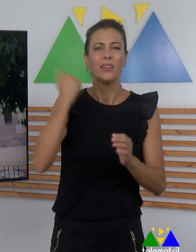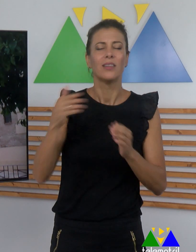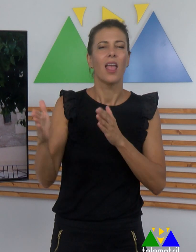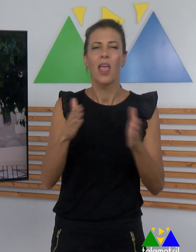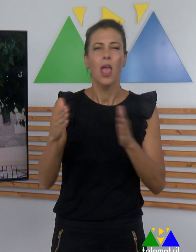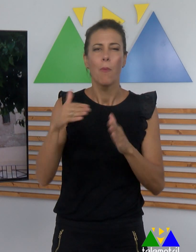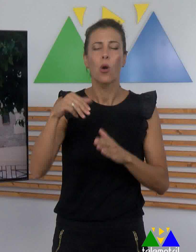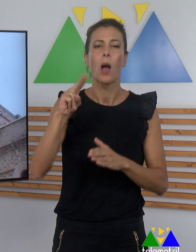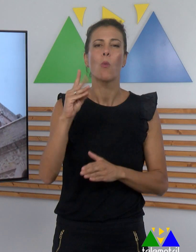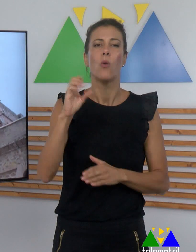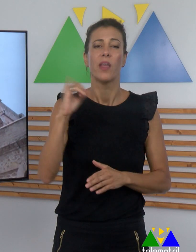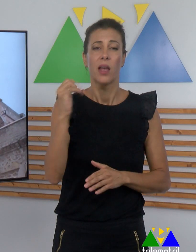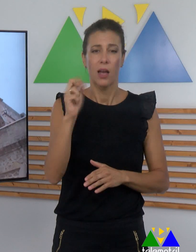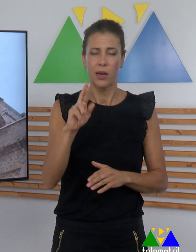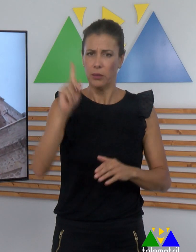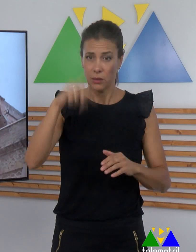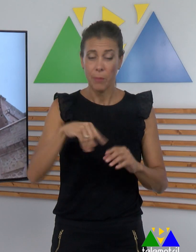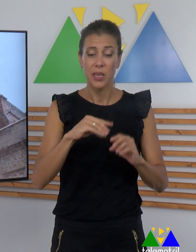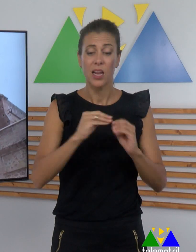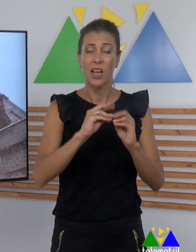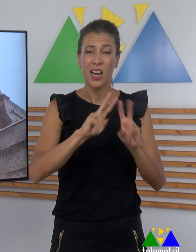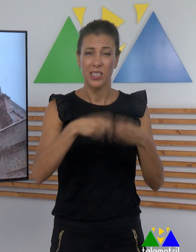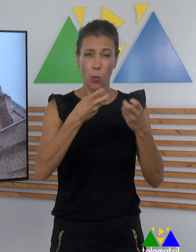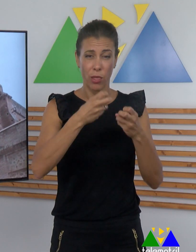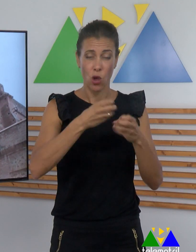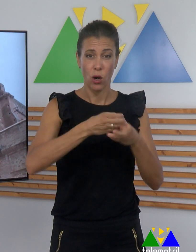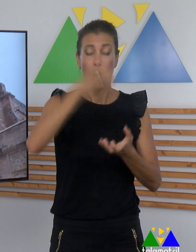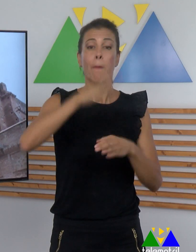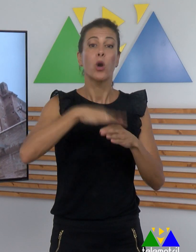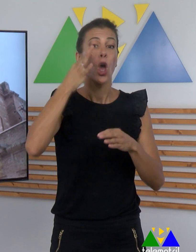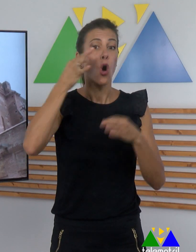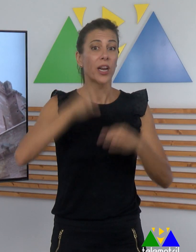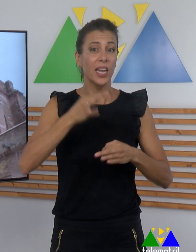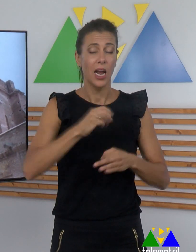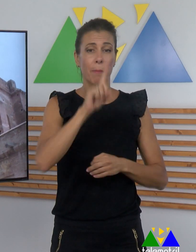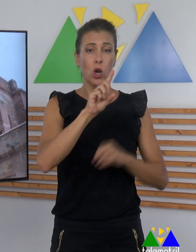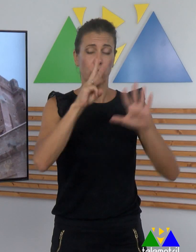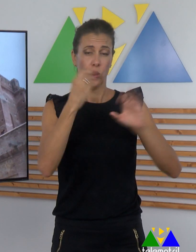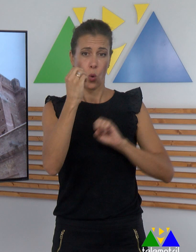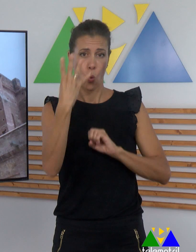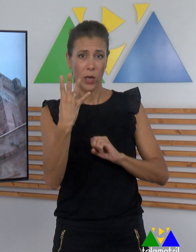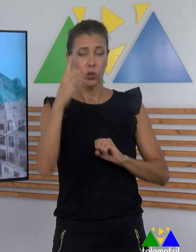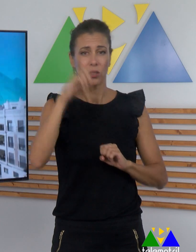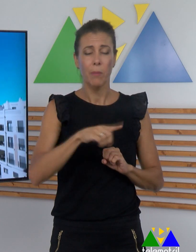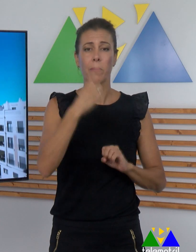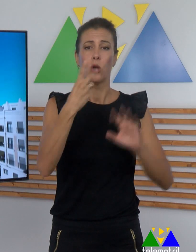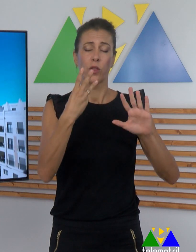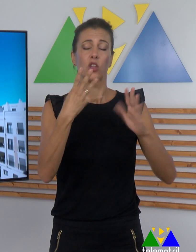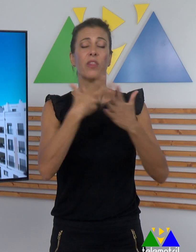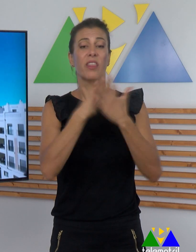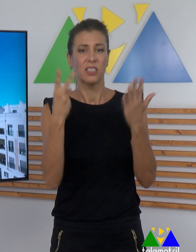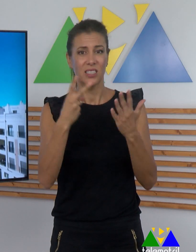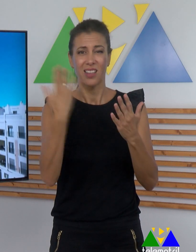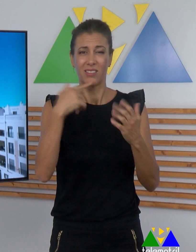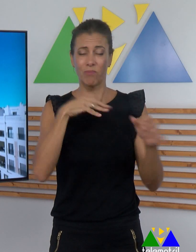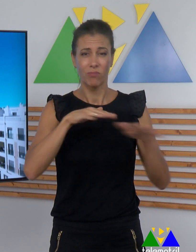incluso la restauración de la torre, porque la original se cae en los terremotos de 1804 y en 1817 se